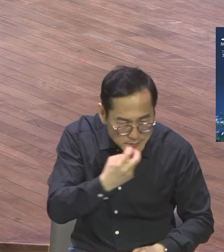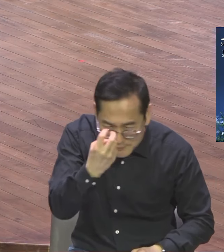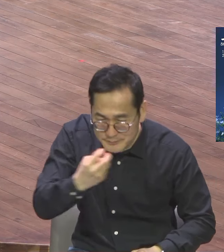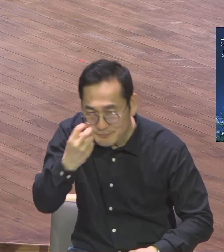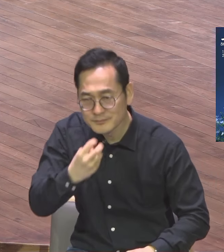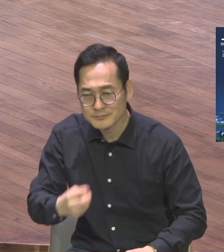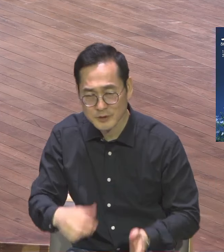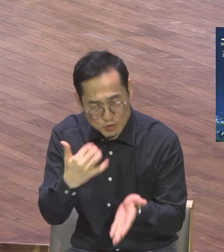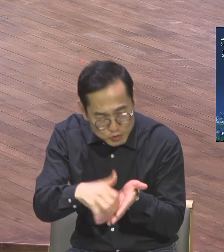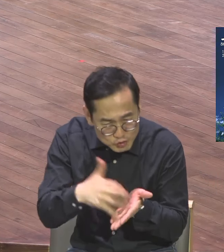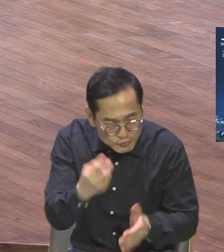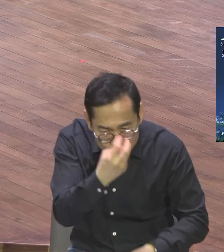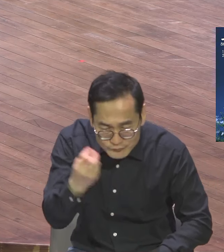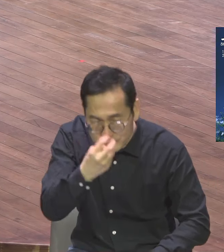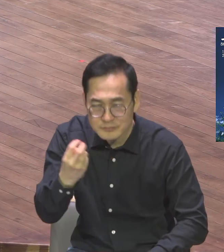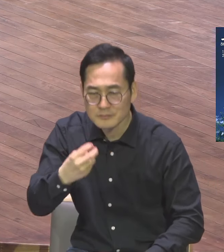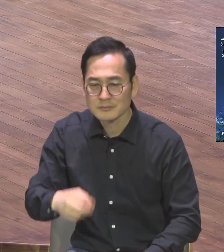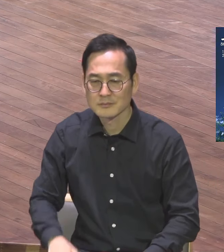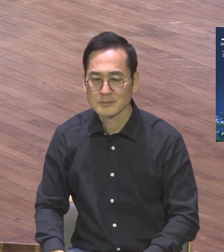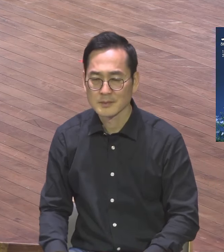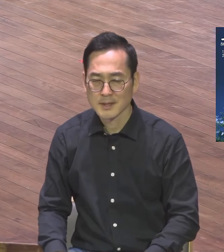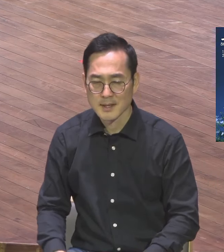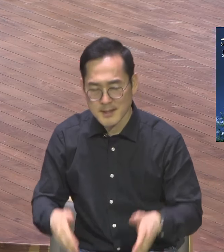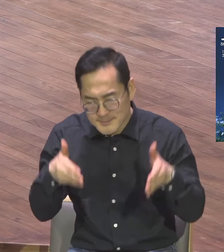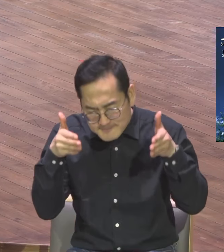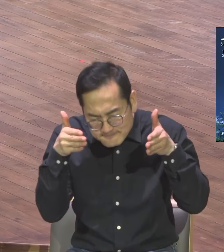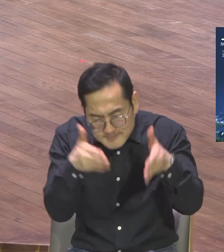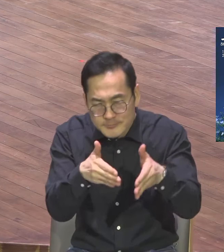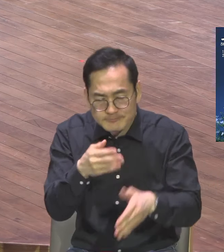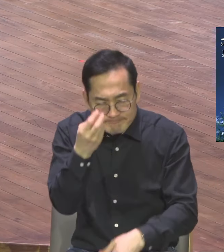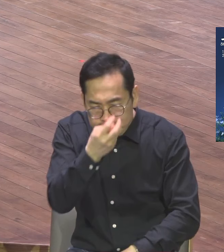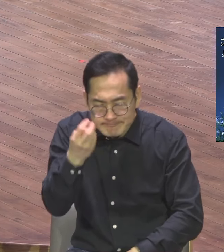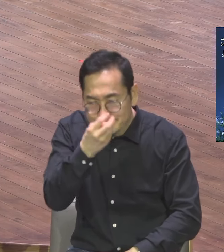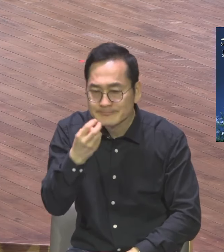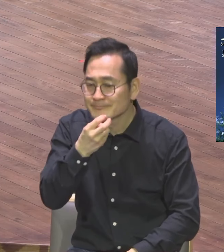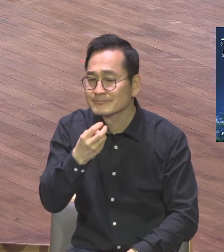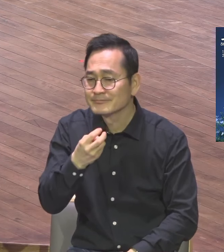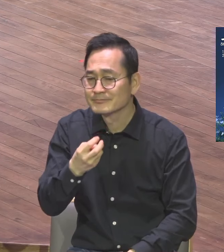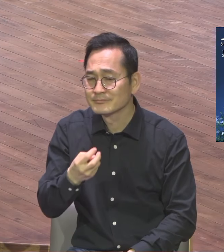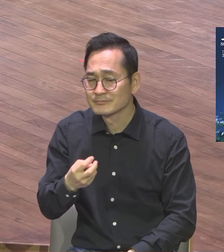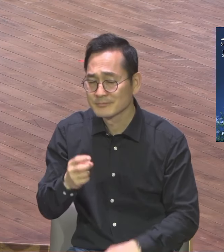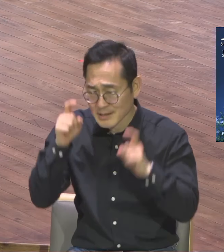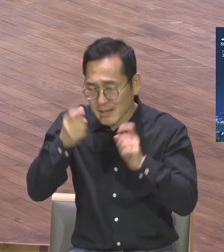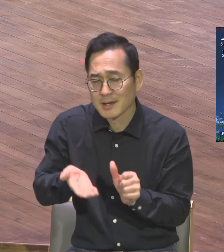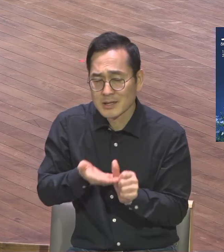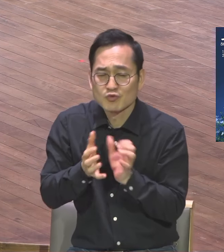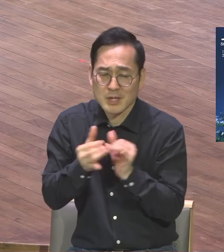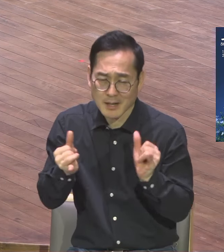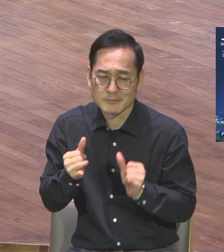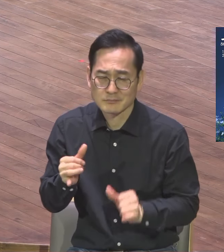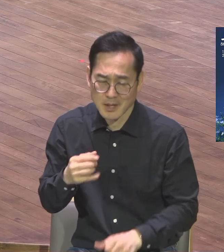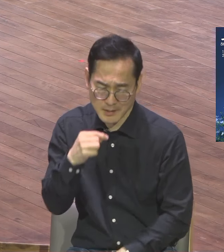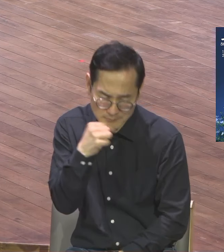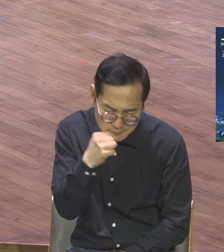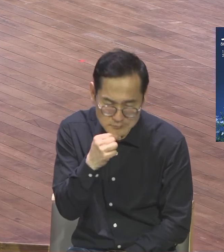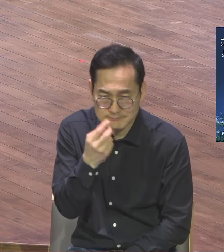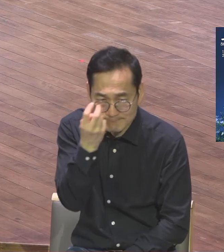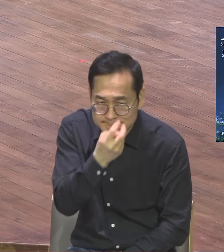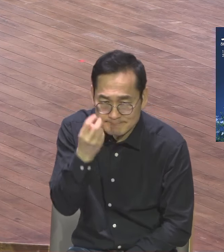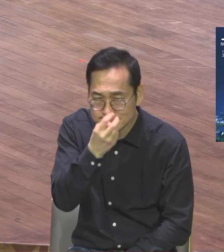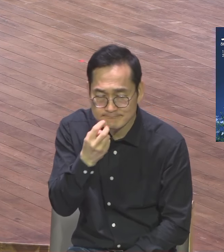세심한 관심을 가지고 양떼를 살피었어요. 목자들이 이렇게